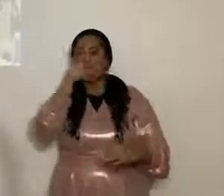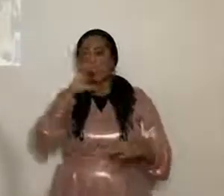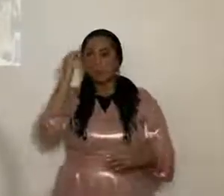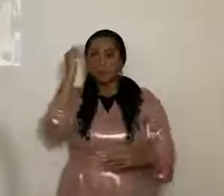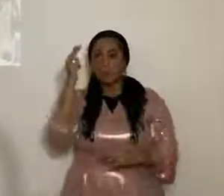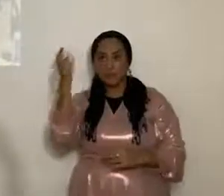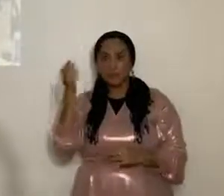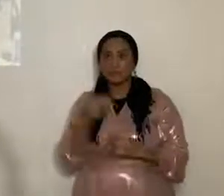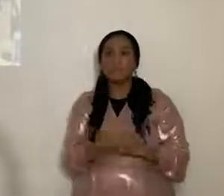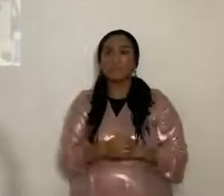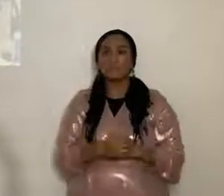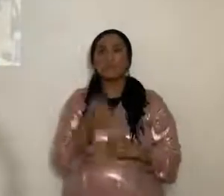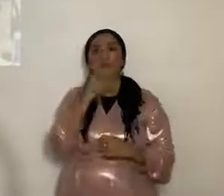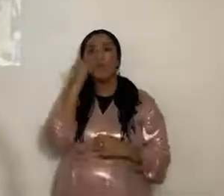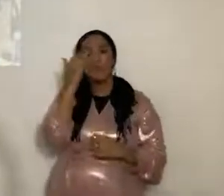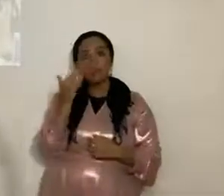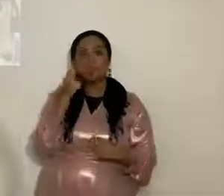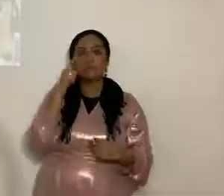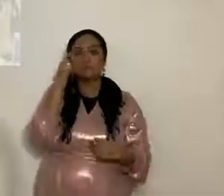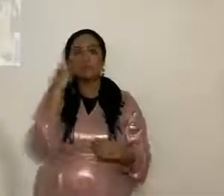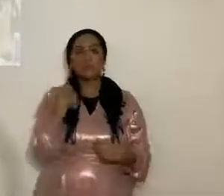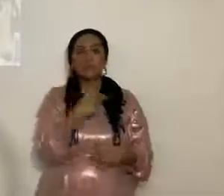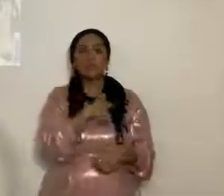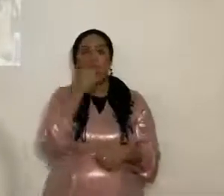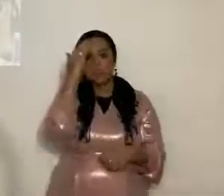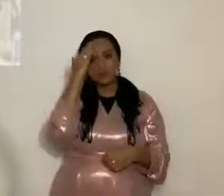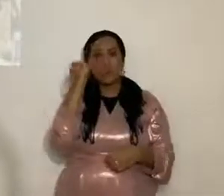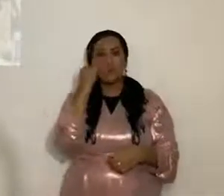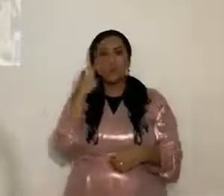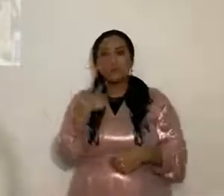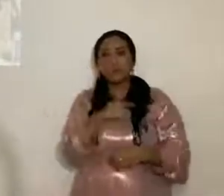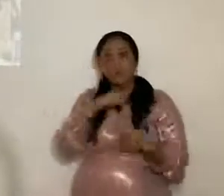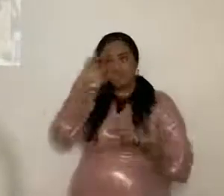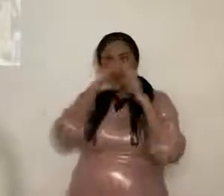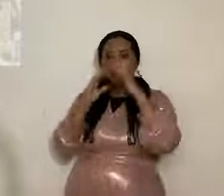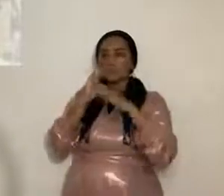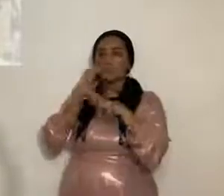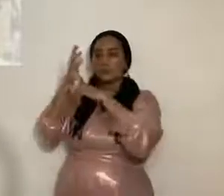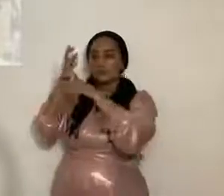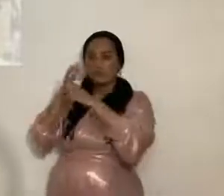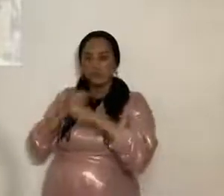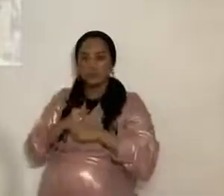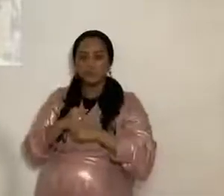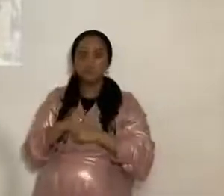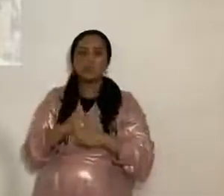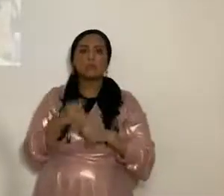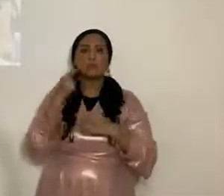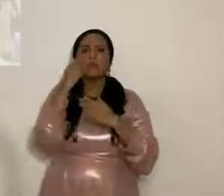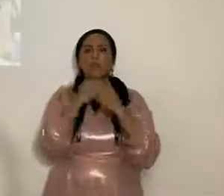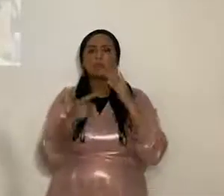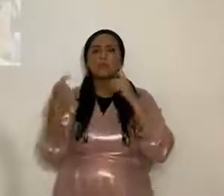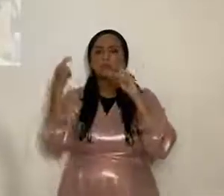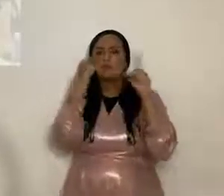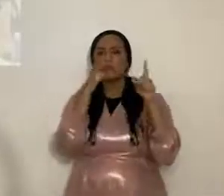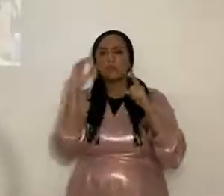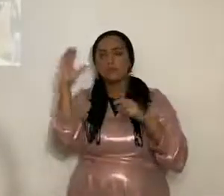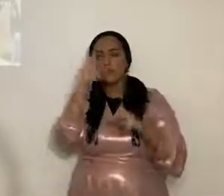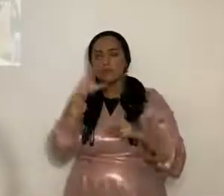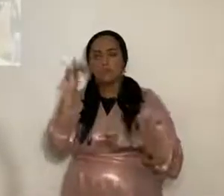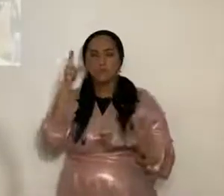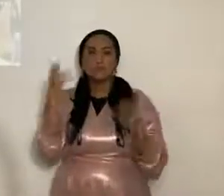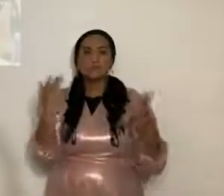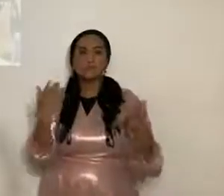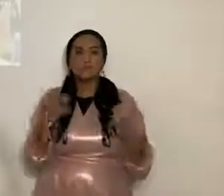a Yahweh. ¿Y por qué? Porque sabemos que si lo buscamos, recibiremos. ¿Y cuál es la consecuencia de buscar a